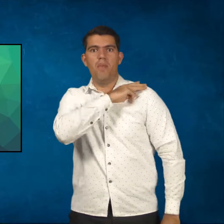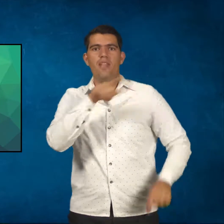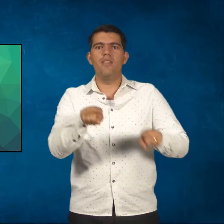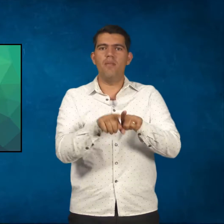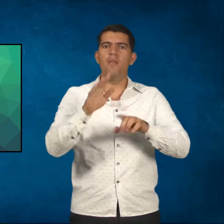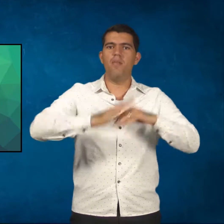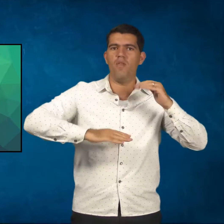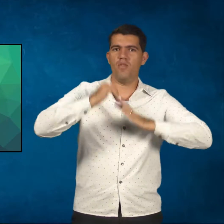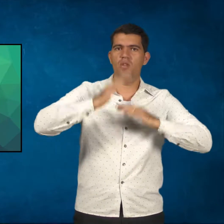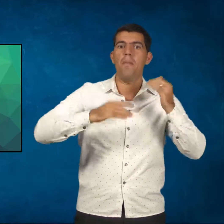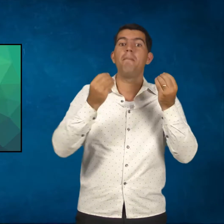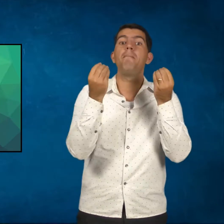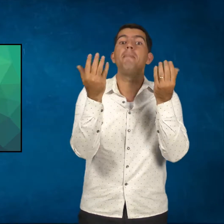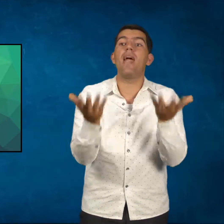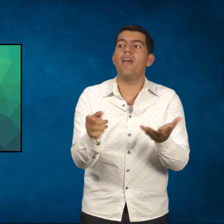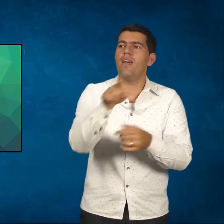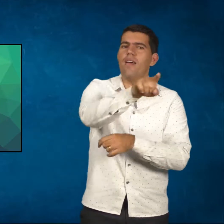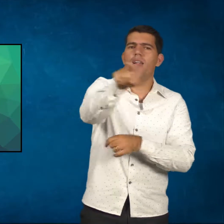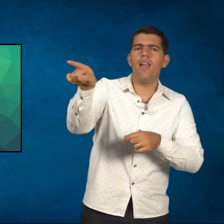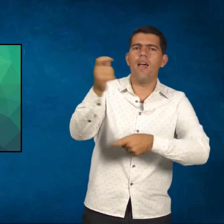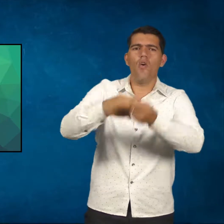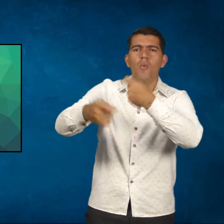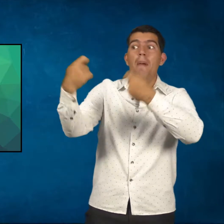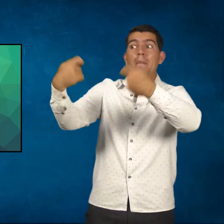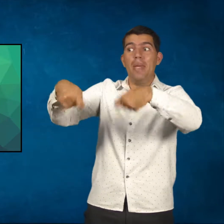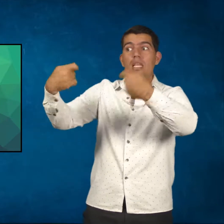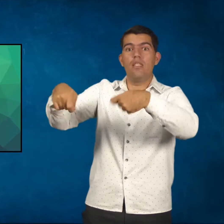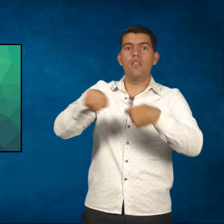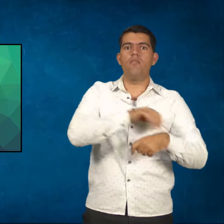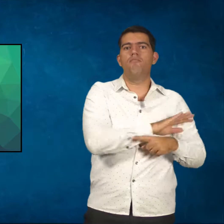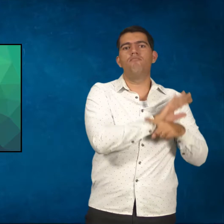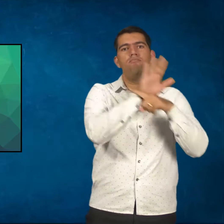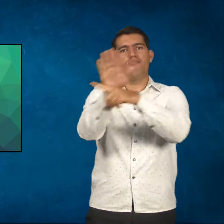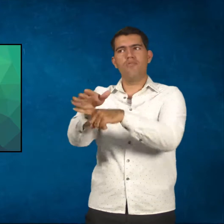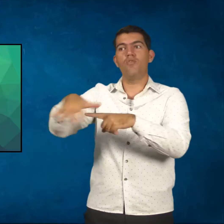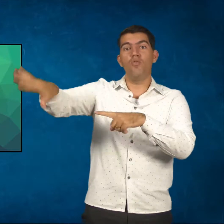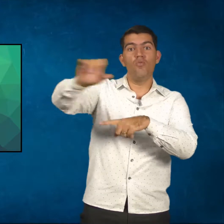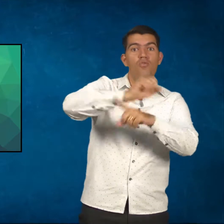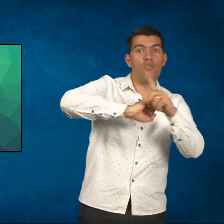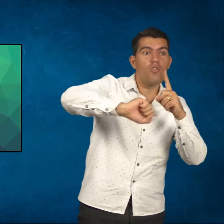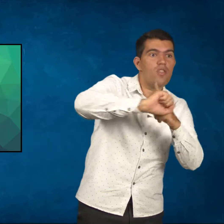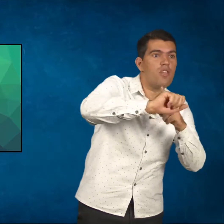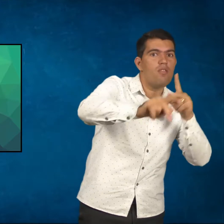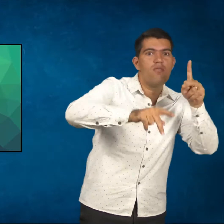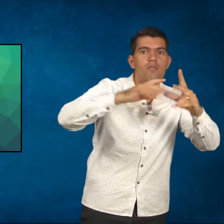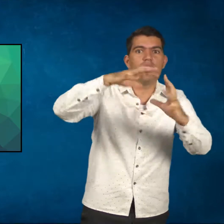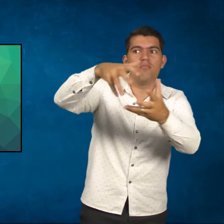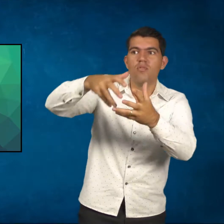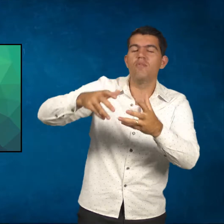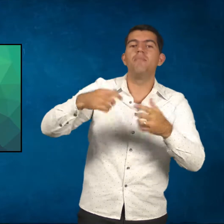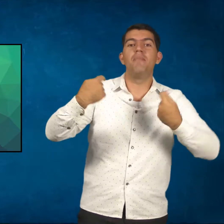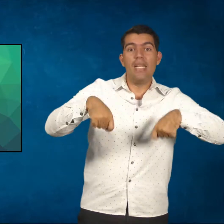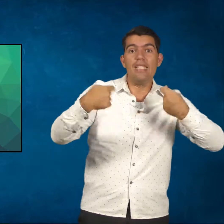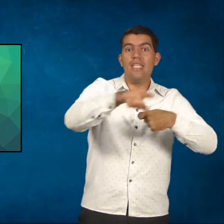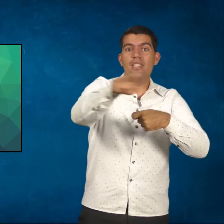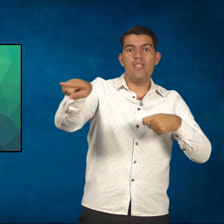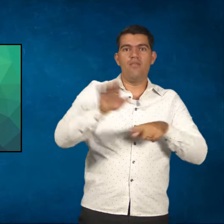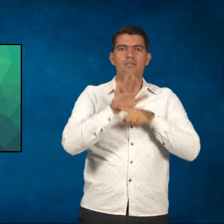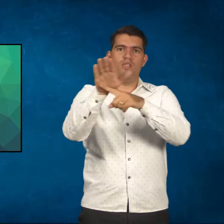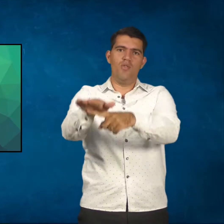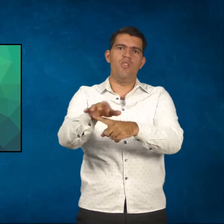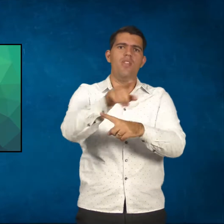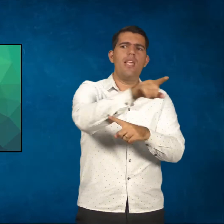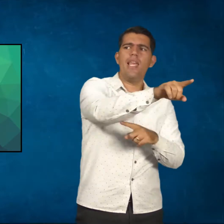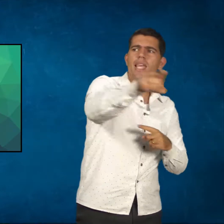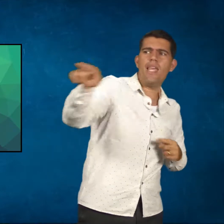modo a atender às novas demandas econômicas e sociais da sociedade globalizada, com padrões,